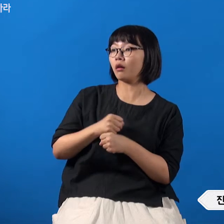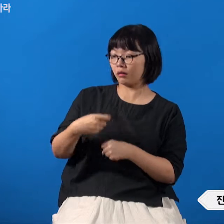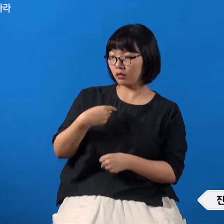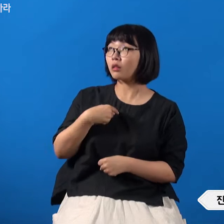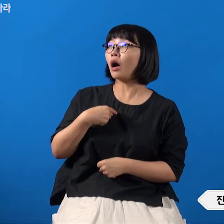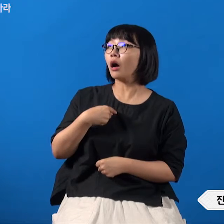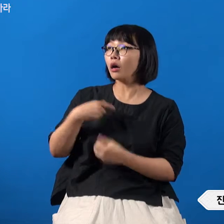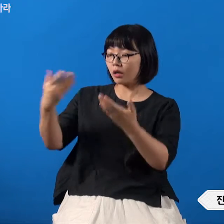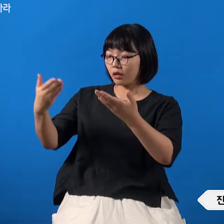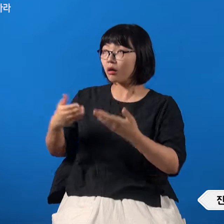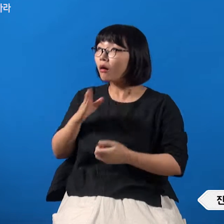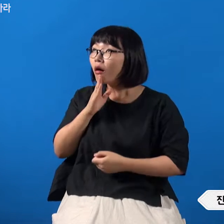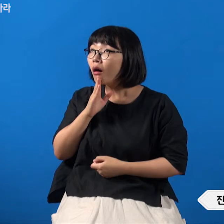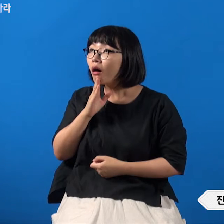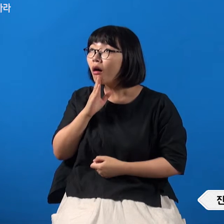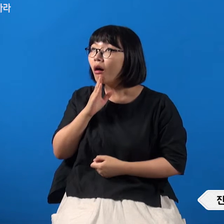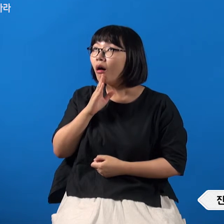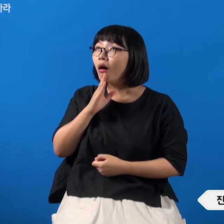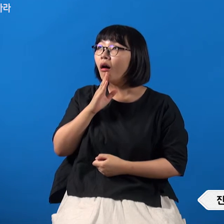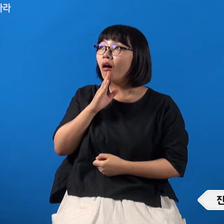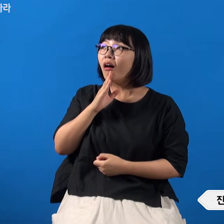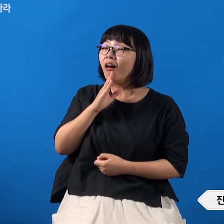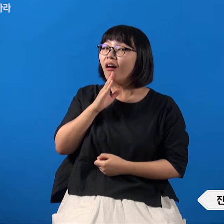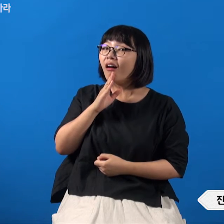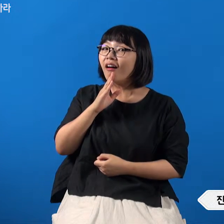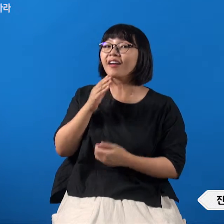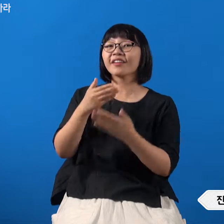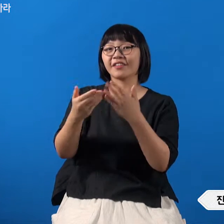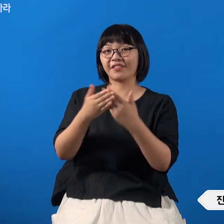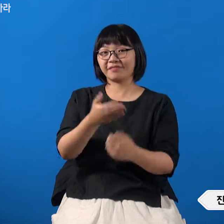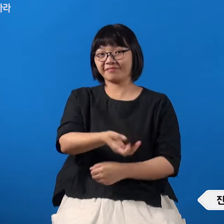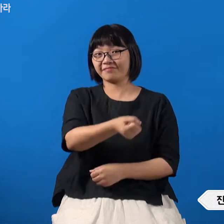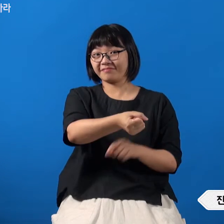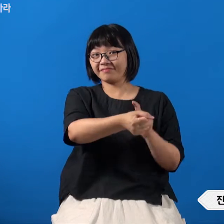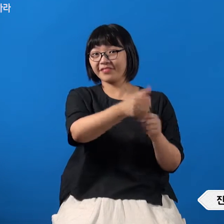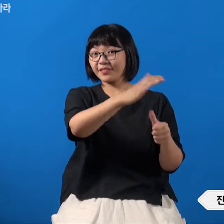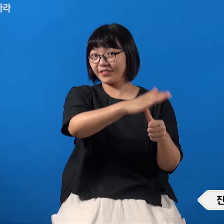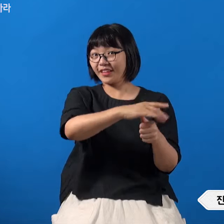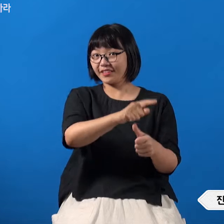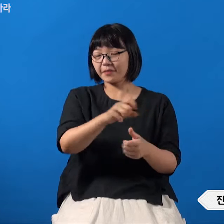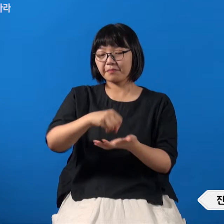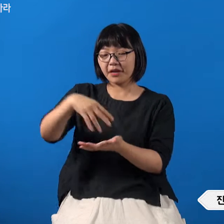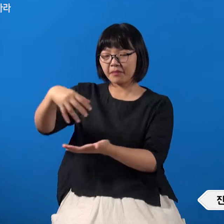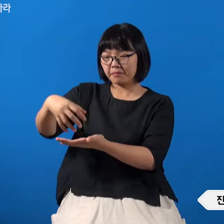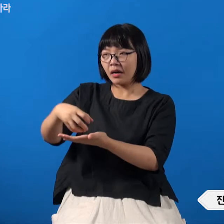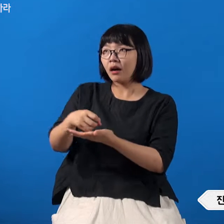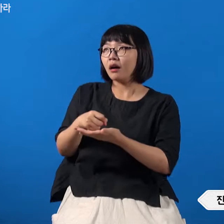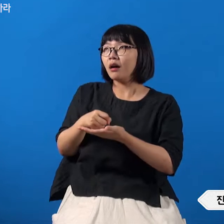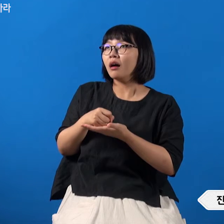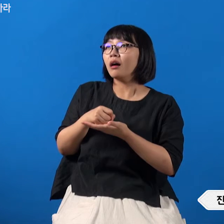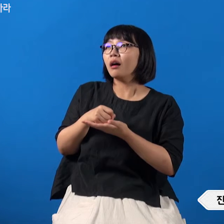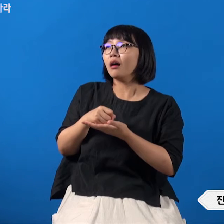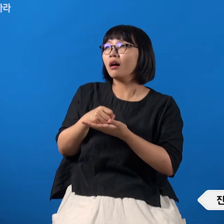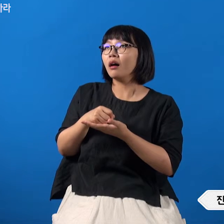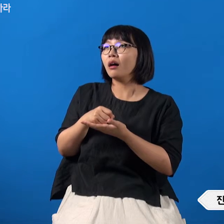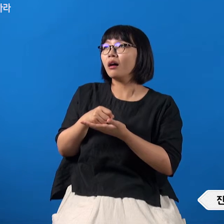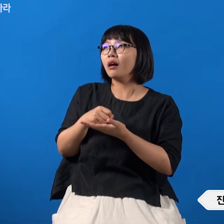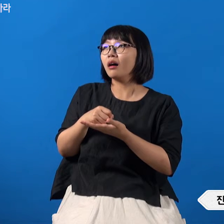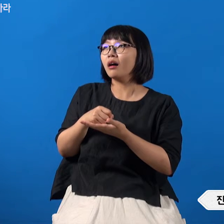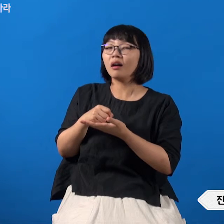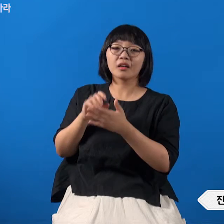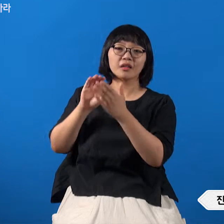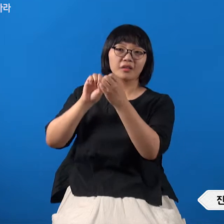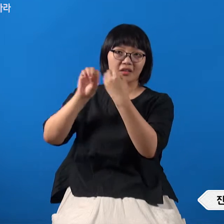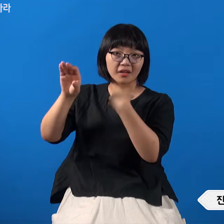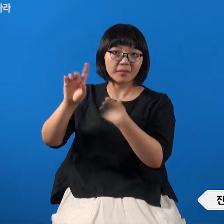일이 벌어진 사건을 경험한 이 아이, 그 빵을 받으면서 그 군인을 향해 조심스럽게 이렇게